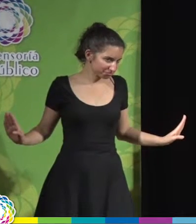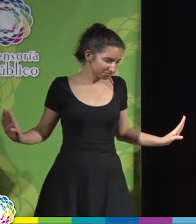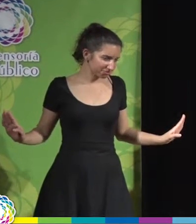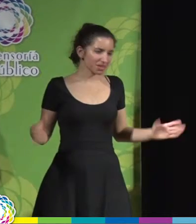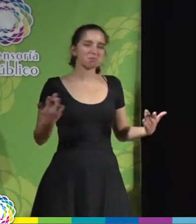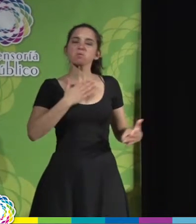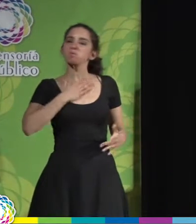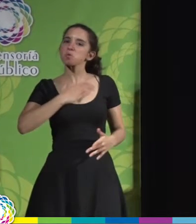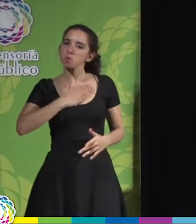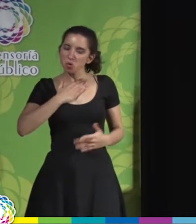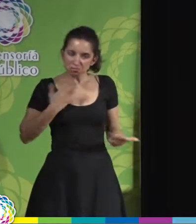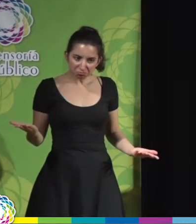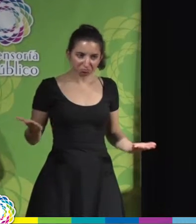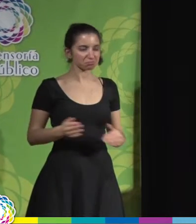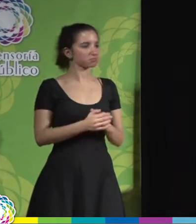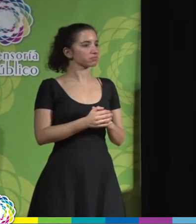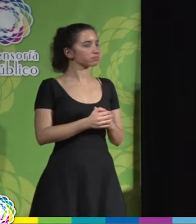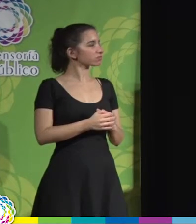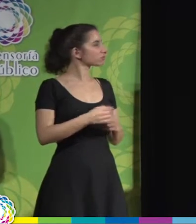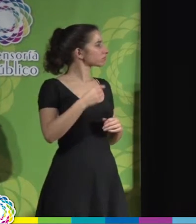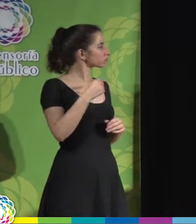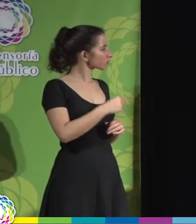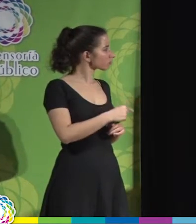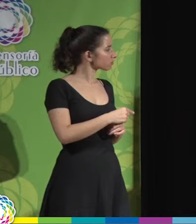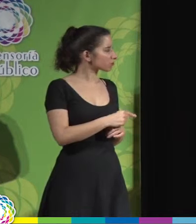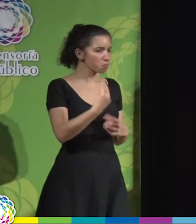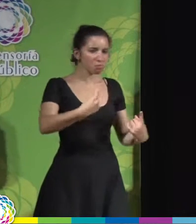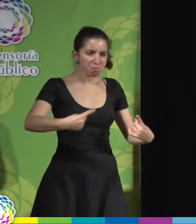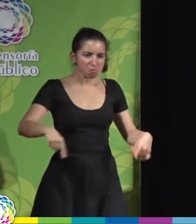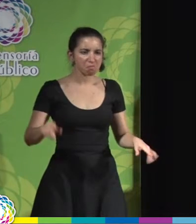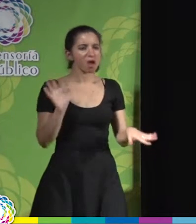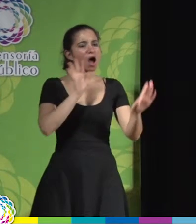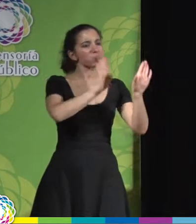estamos muy contentos, hemos tenido muchísimo apoyo,